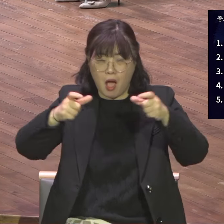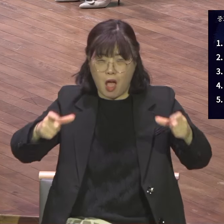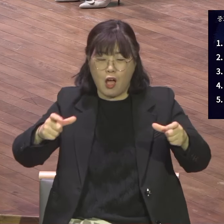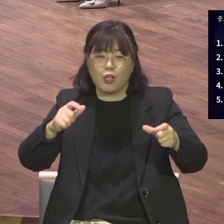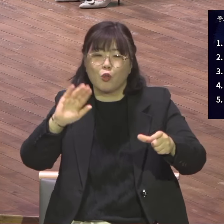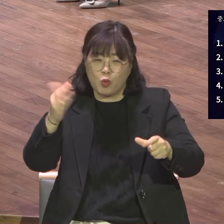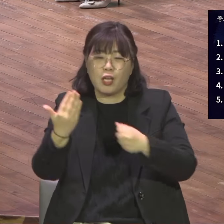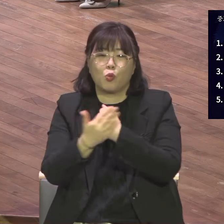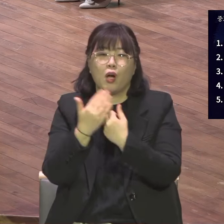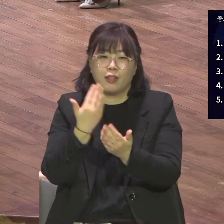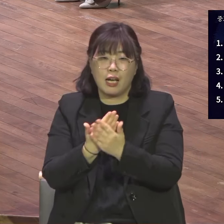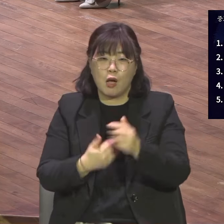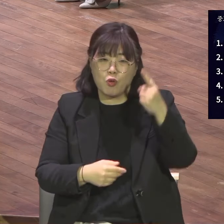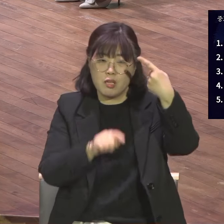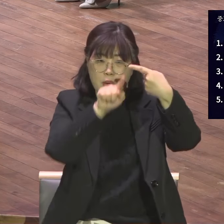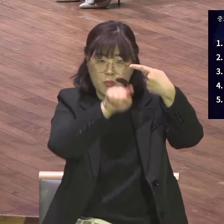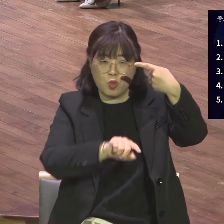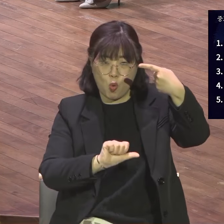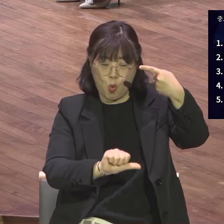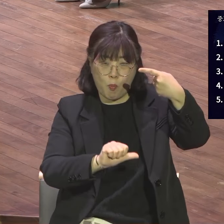기도하며 나아가겠습니다.